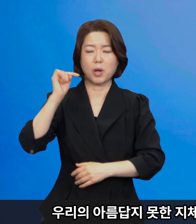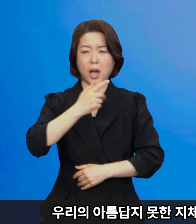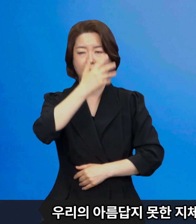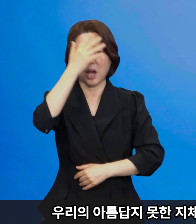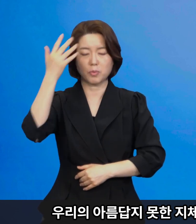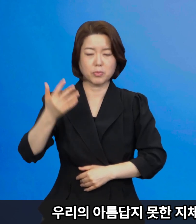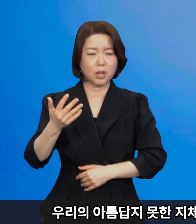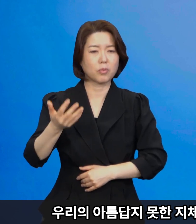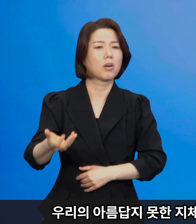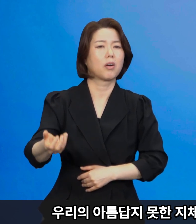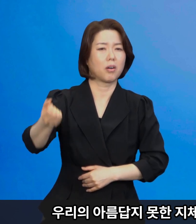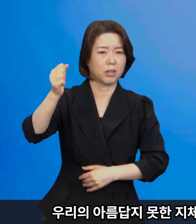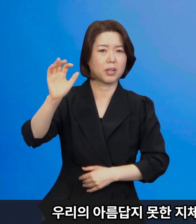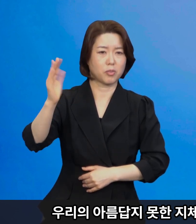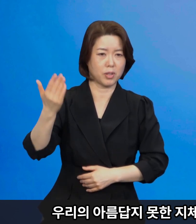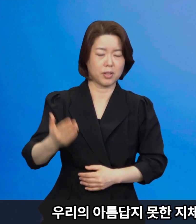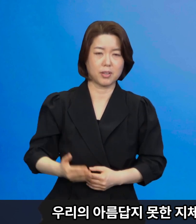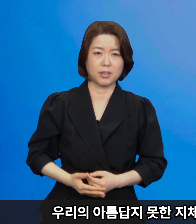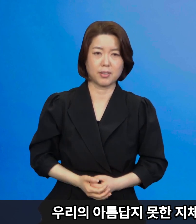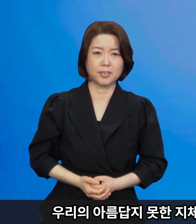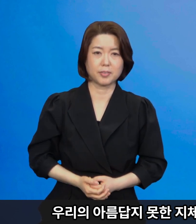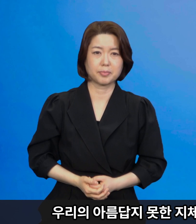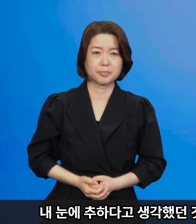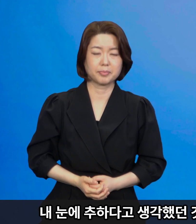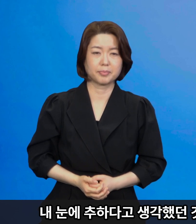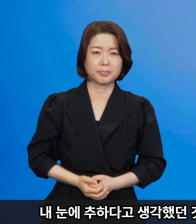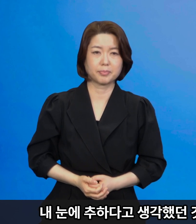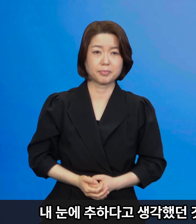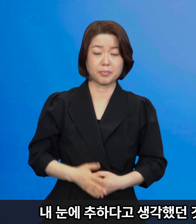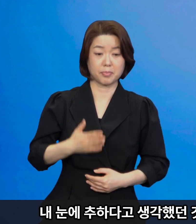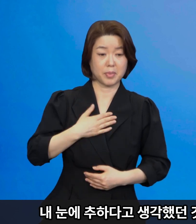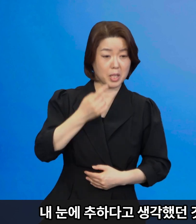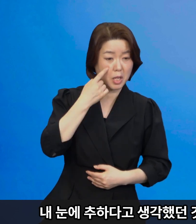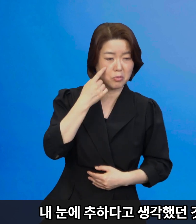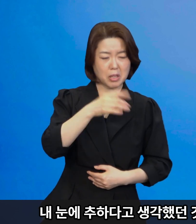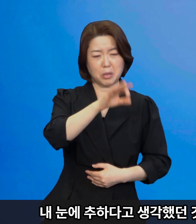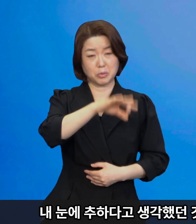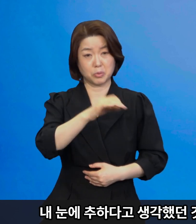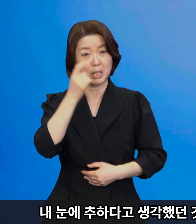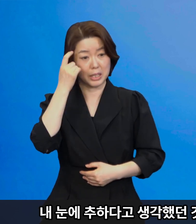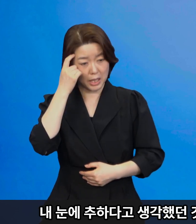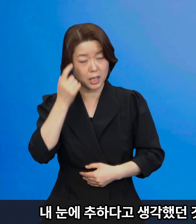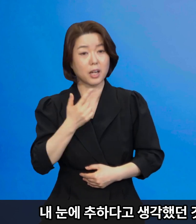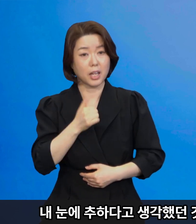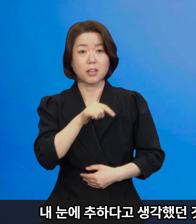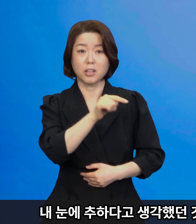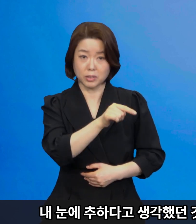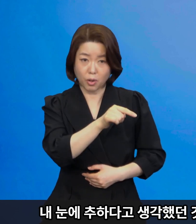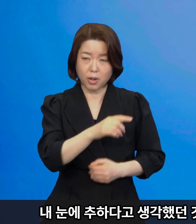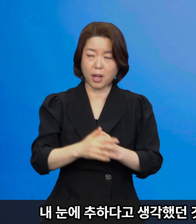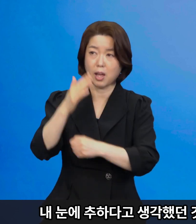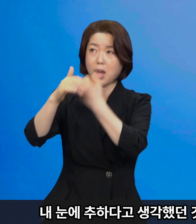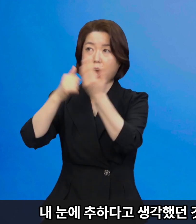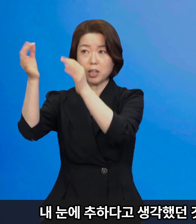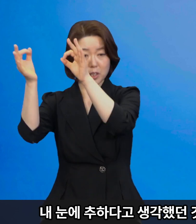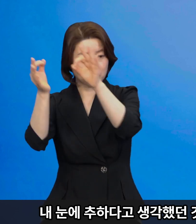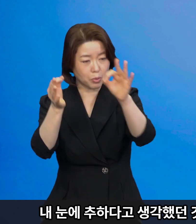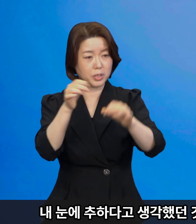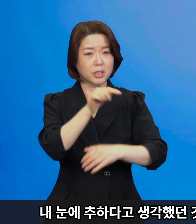아름다운 것을 얻느니라. 내 눈에 추하다고 생각했던 것들이 하나님